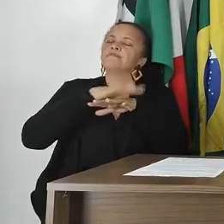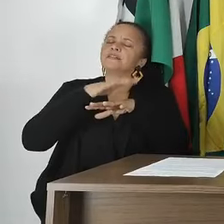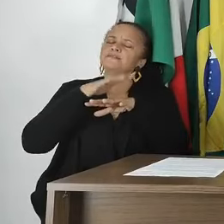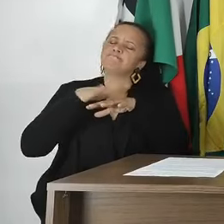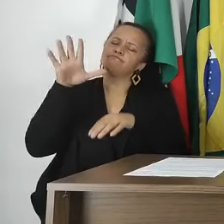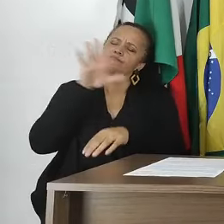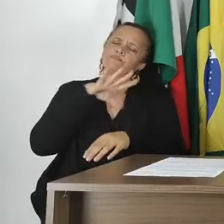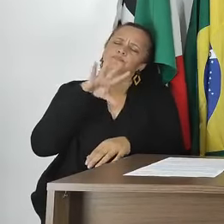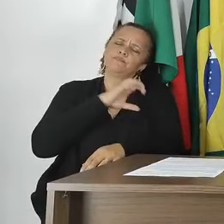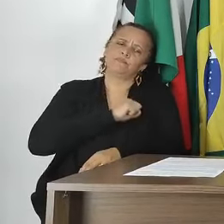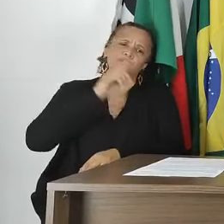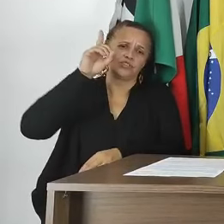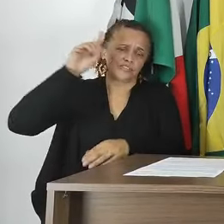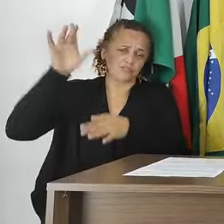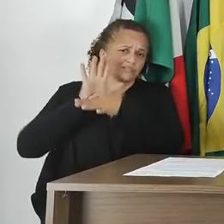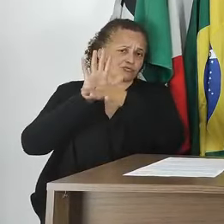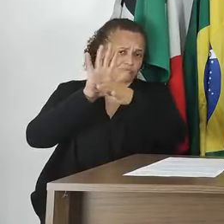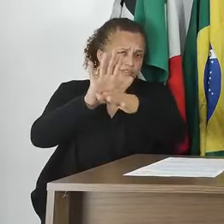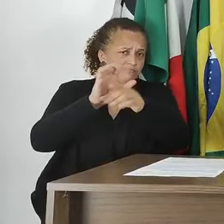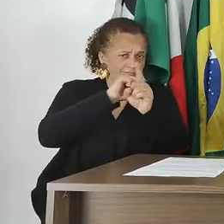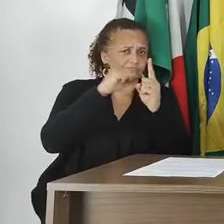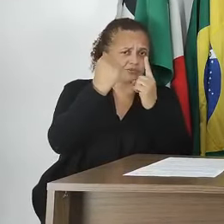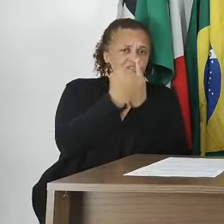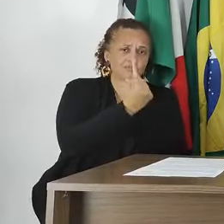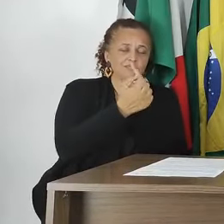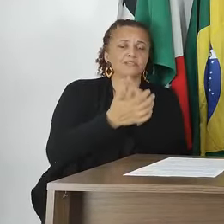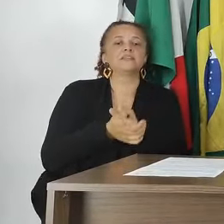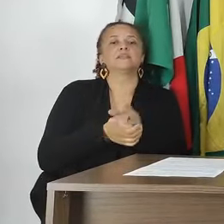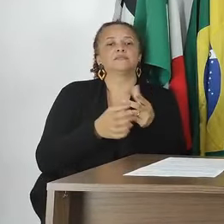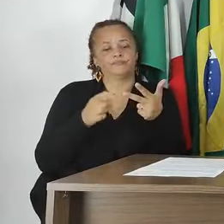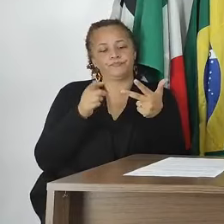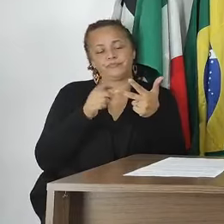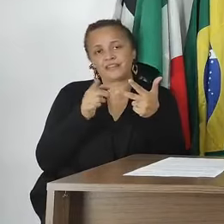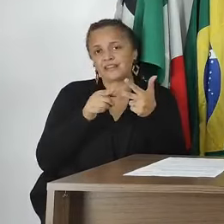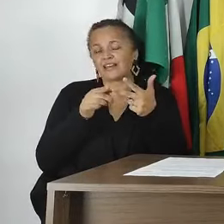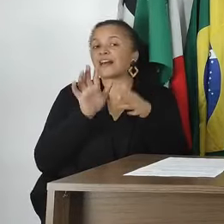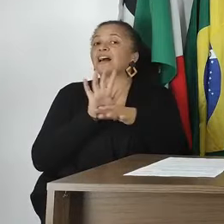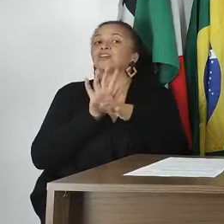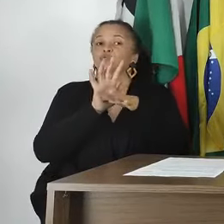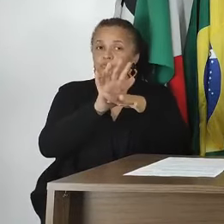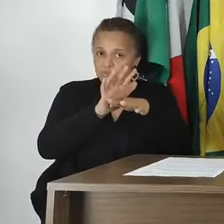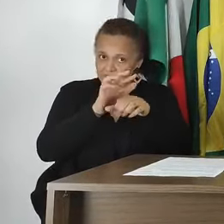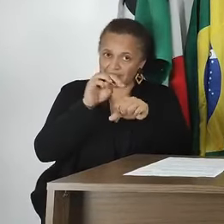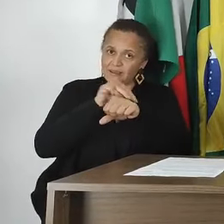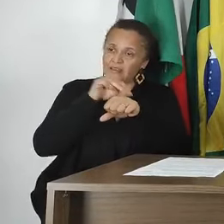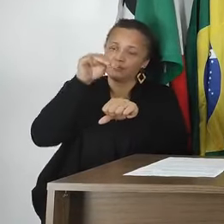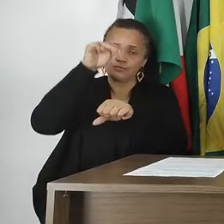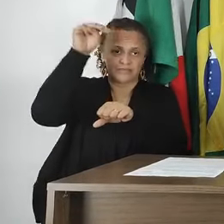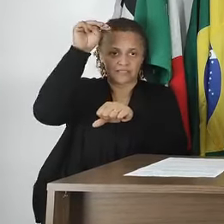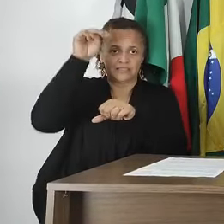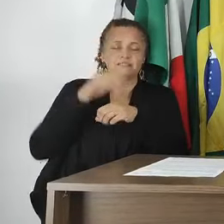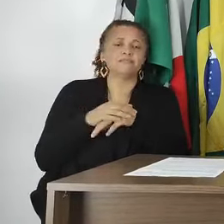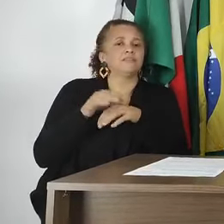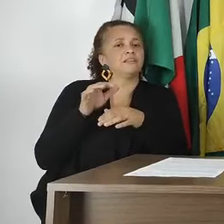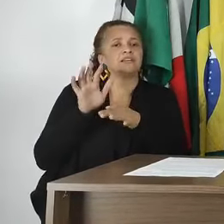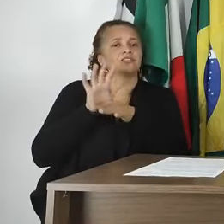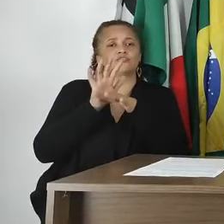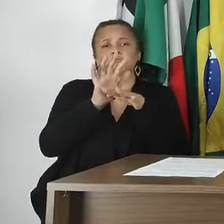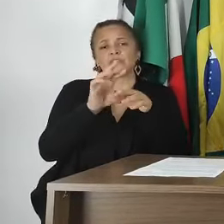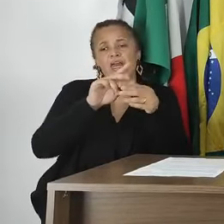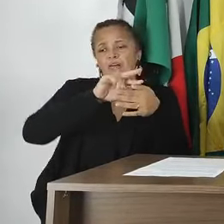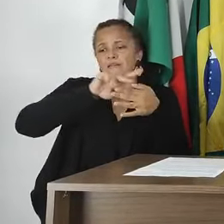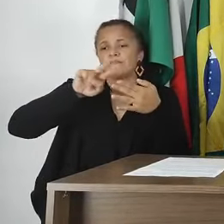fazendo? Apoiar outros ministérios, ajudando a cumprir o seu chamado. A igreja está fazendo?